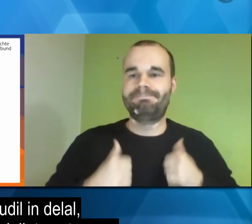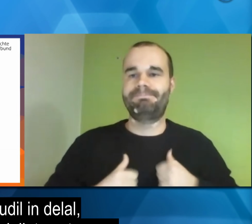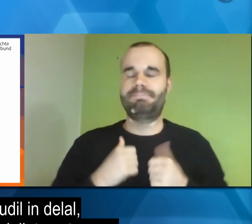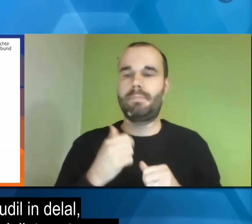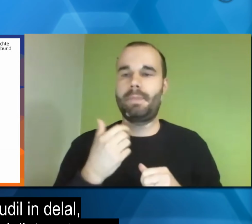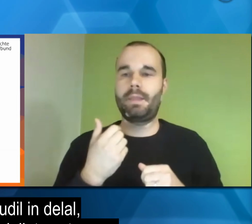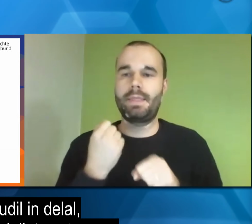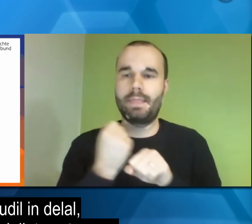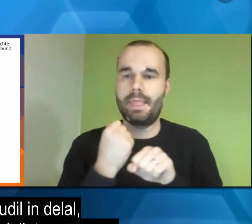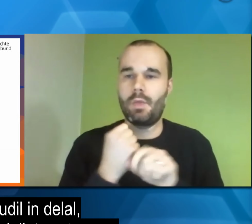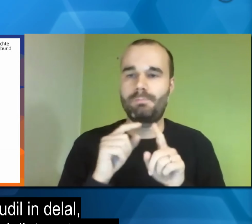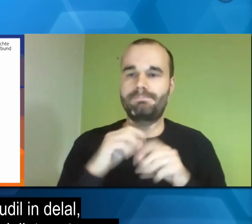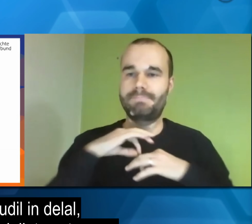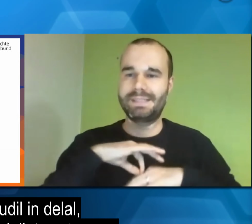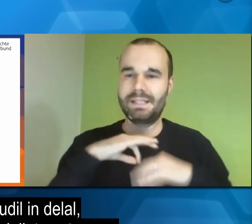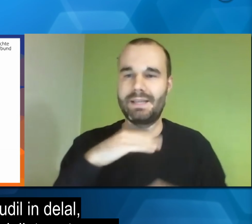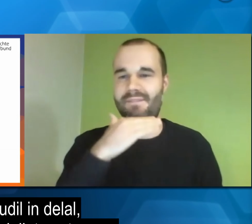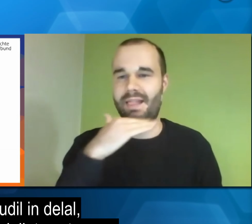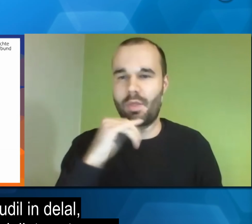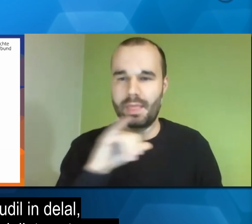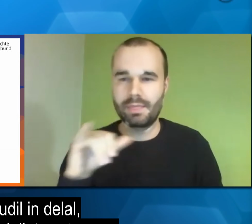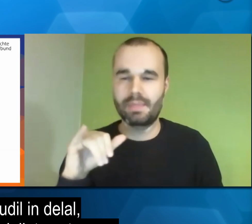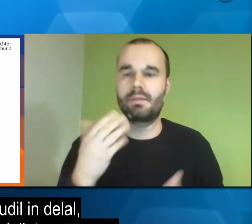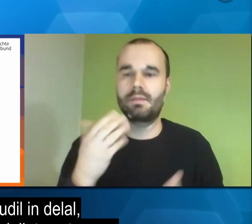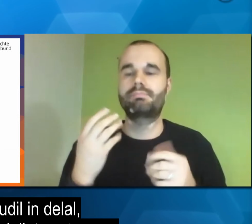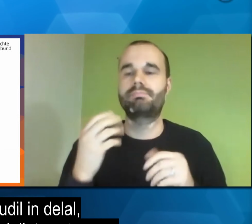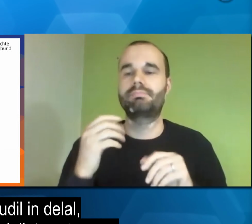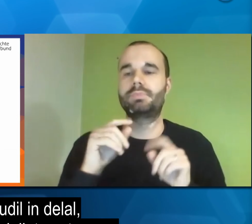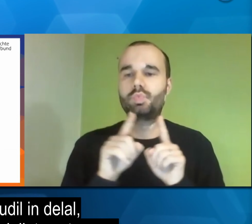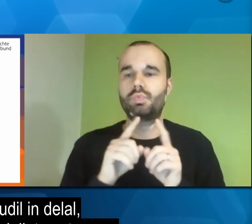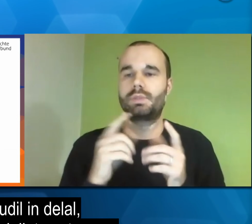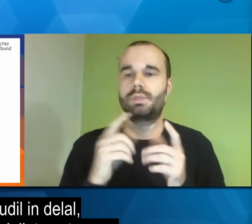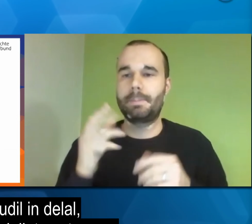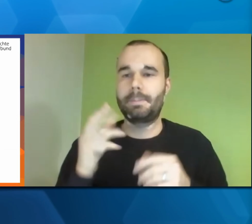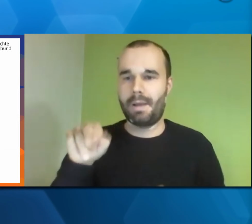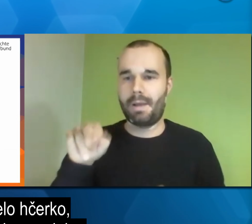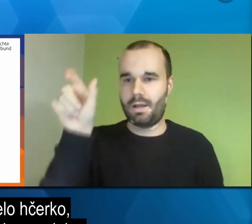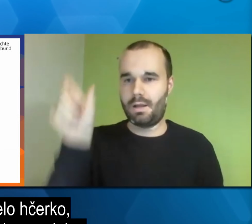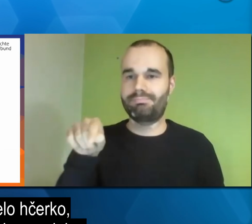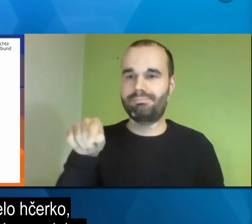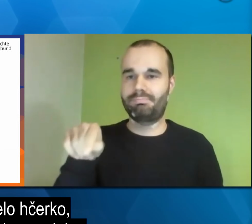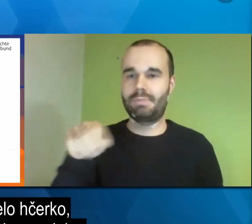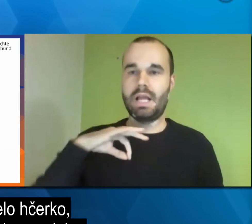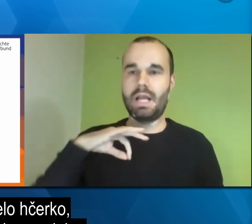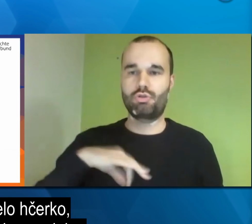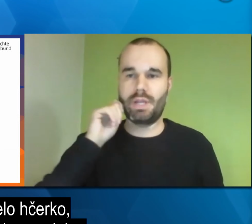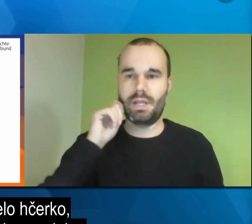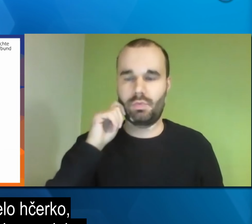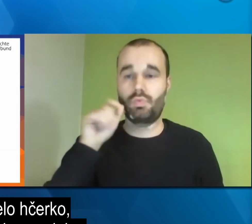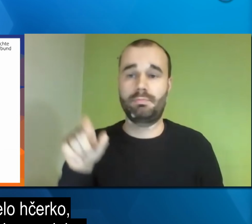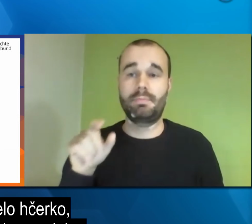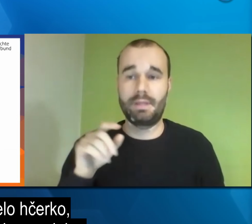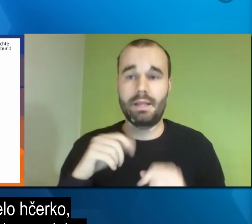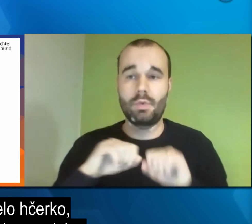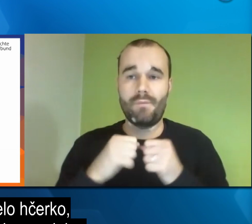se je on res trudil in delal, bil je tudi predsednik te ustanove. Imel pa je celo hčerko,